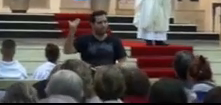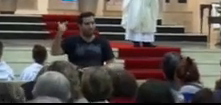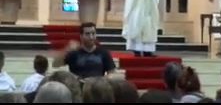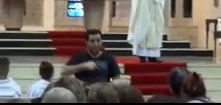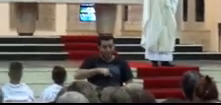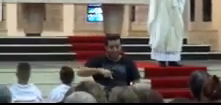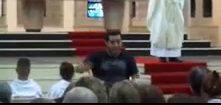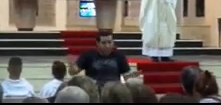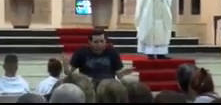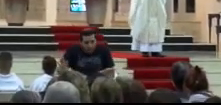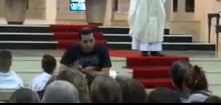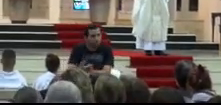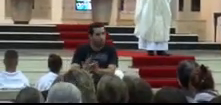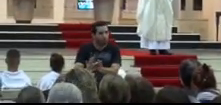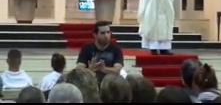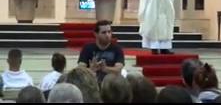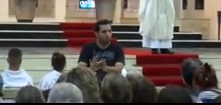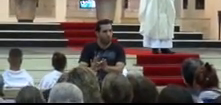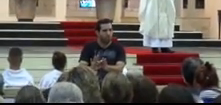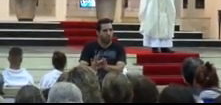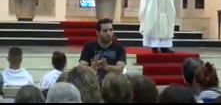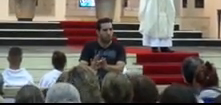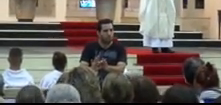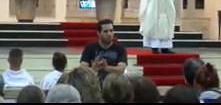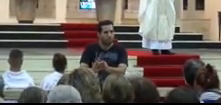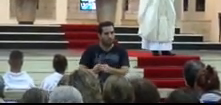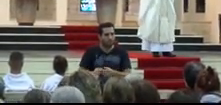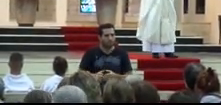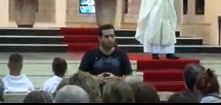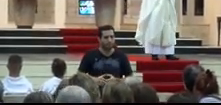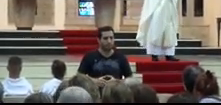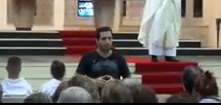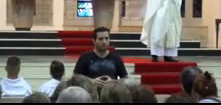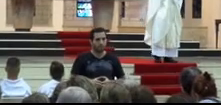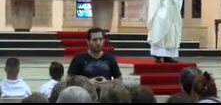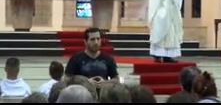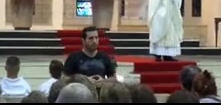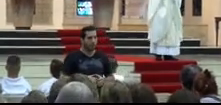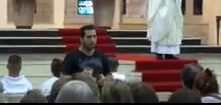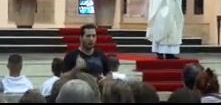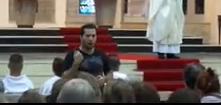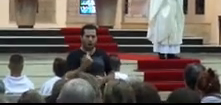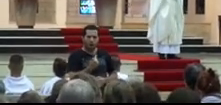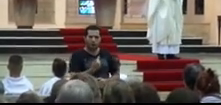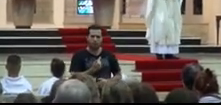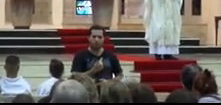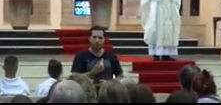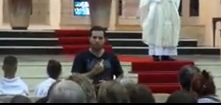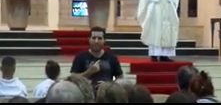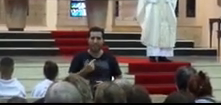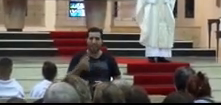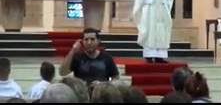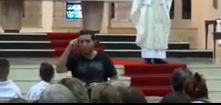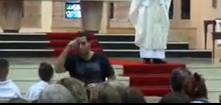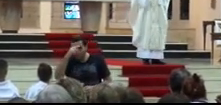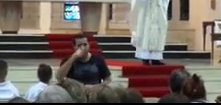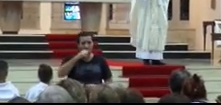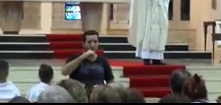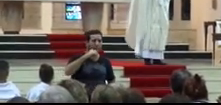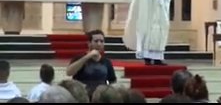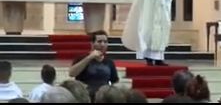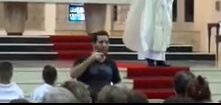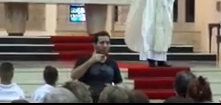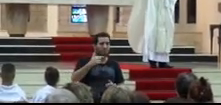comunhão, da unidade. Saber superar saber superar os obstáculos